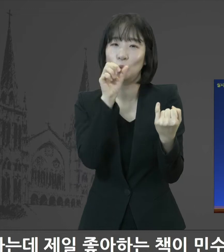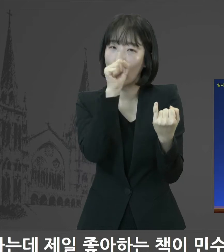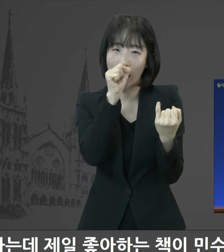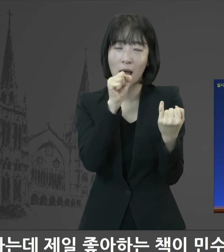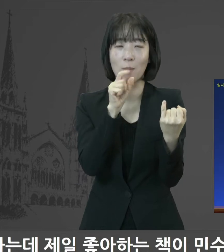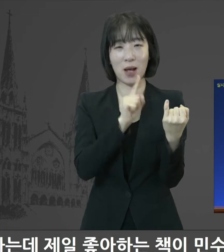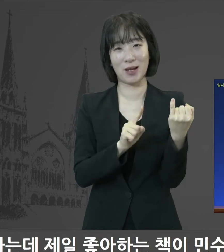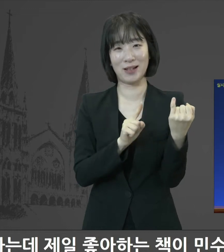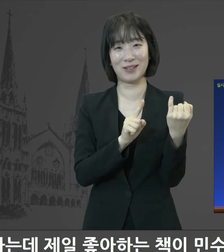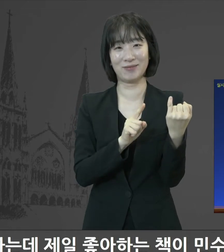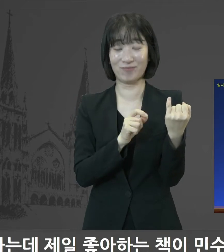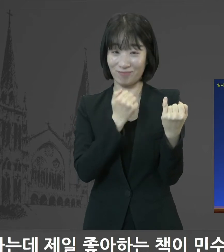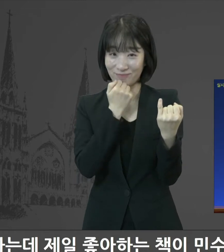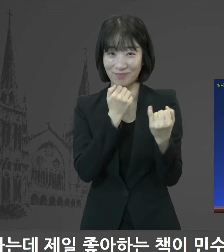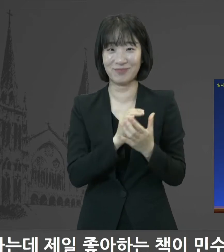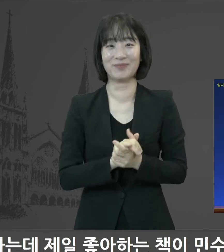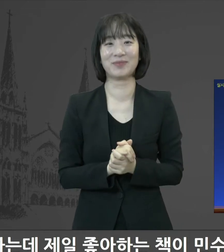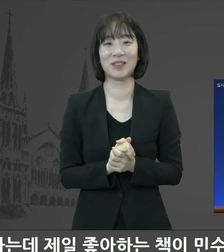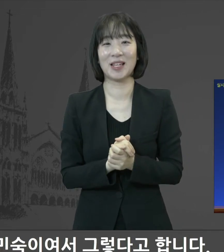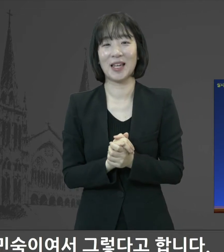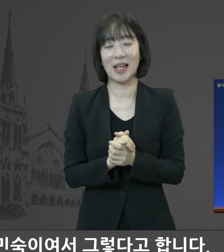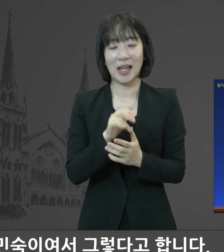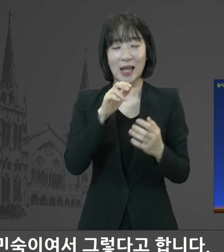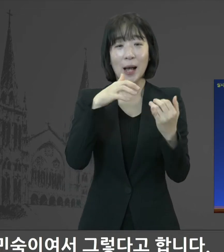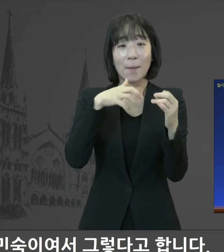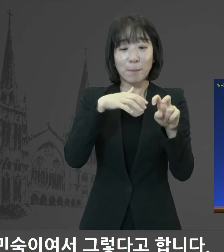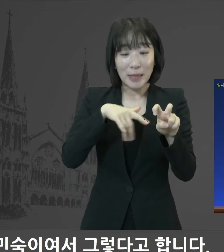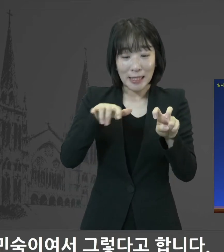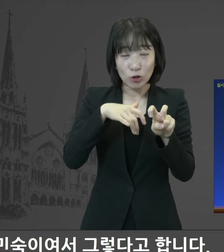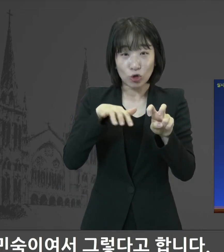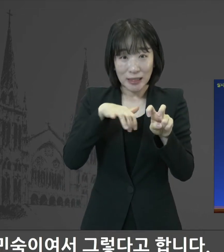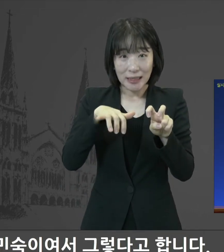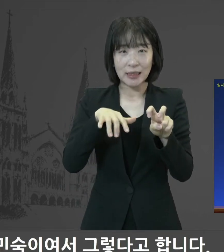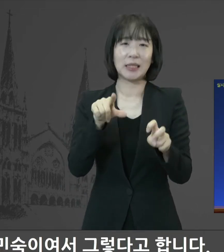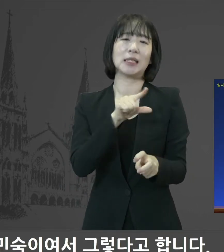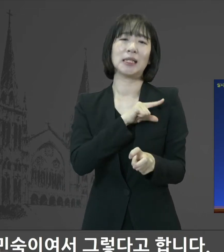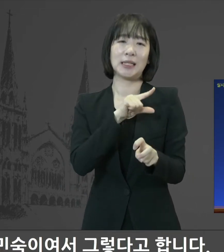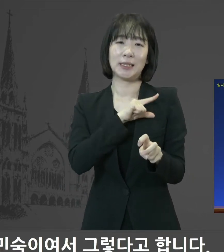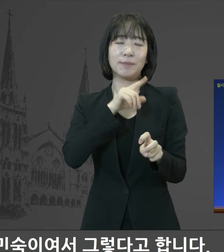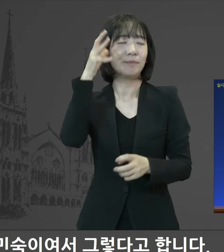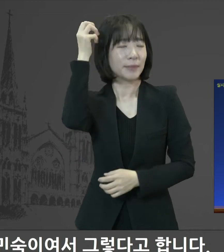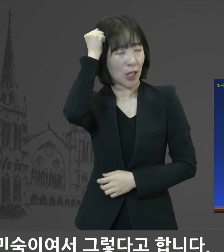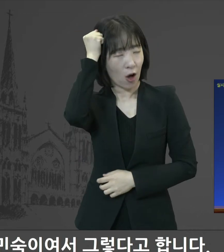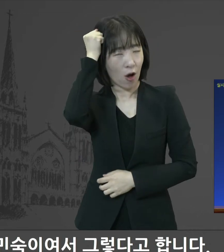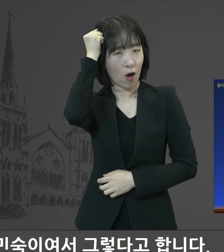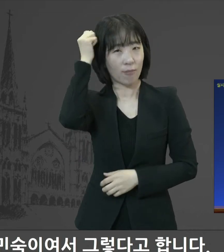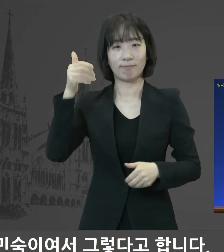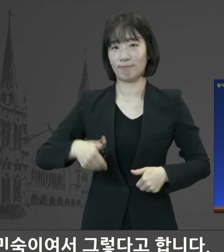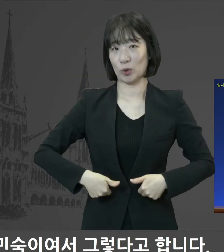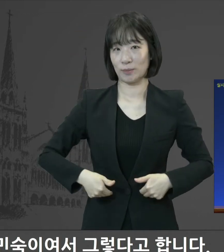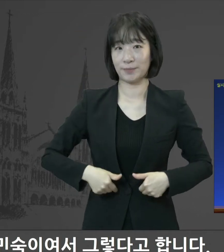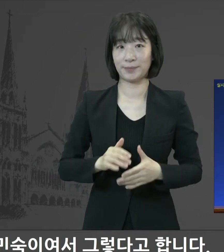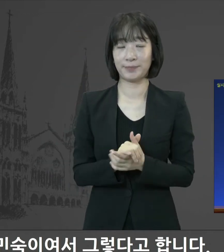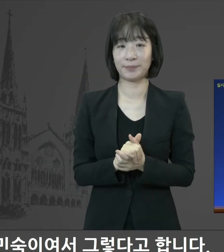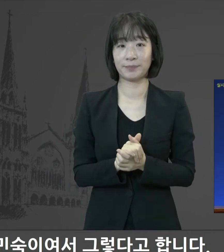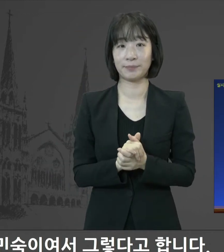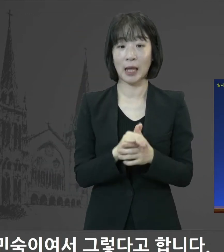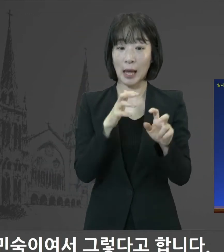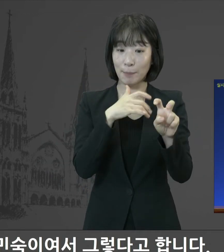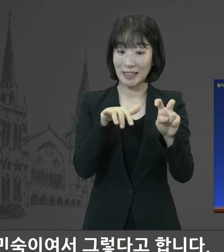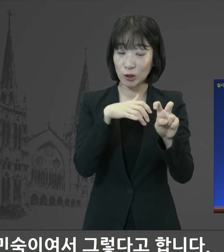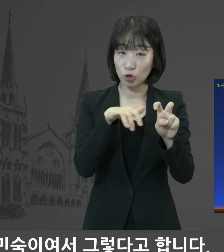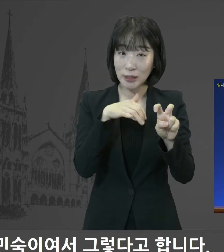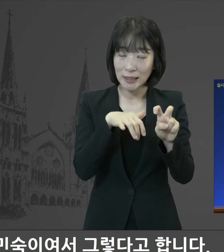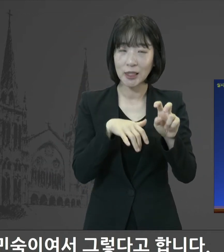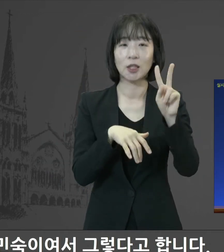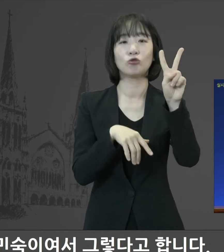방법을 동원하시든 간에 민수기는 이름을 기억해야 된다, 이렇게 시작하셔야 됩니다. 민수기에는 이제 두 가지